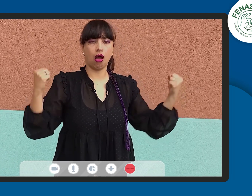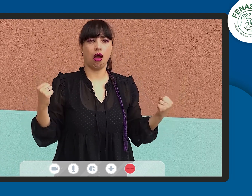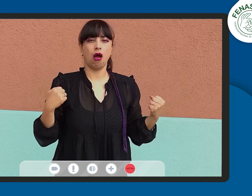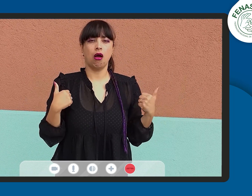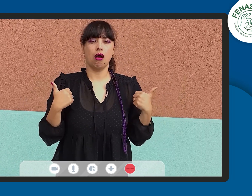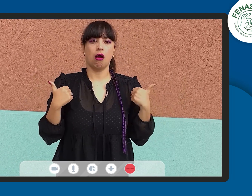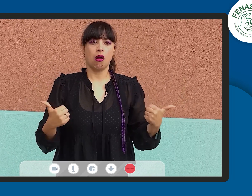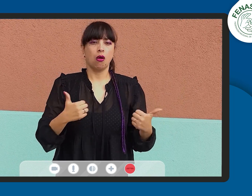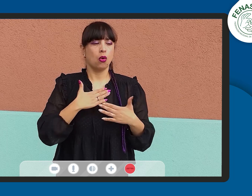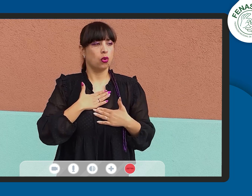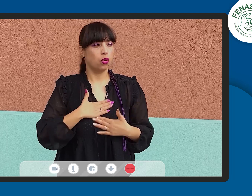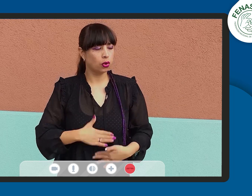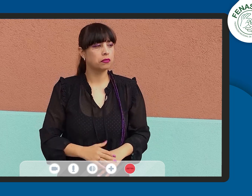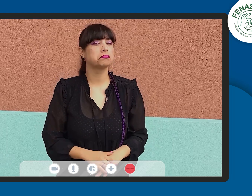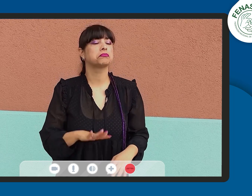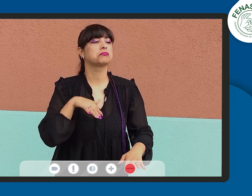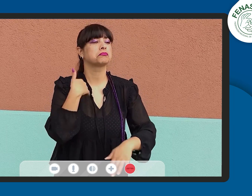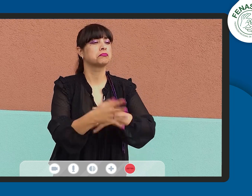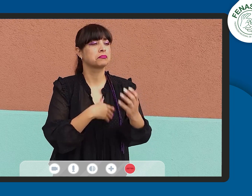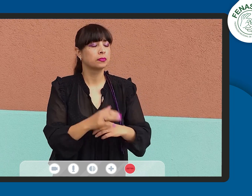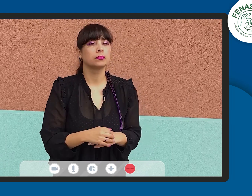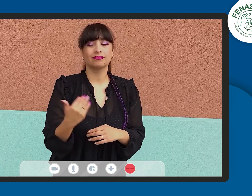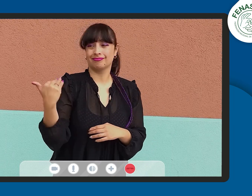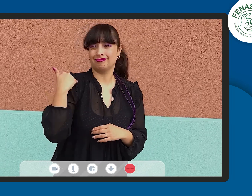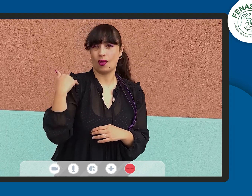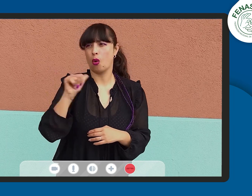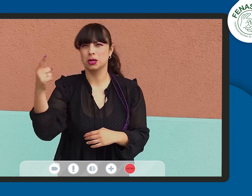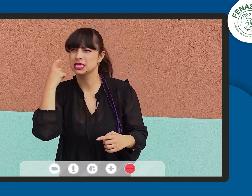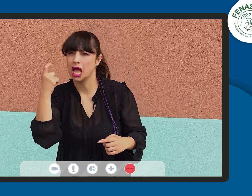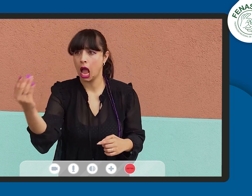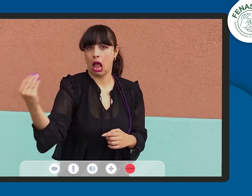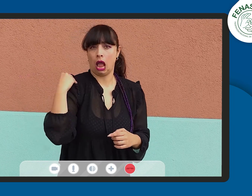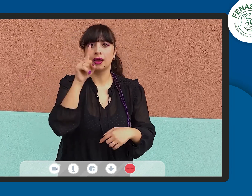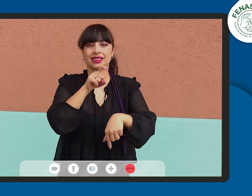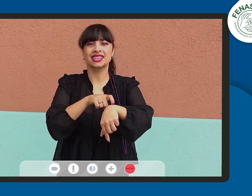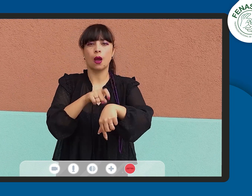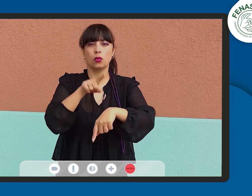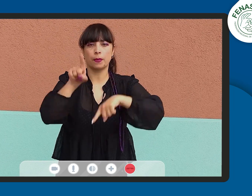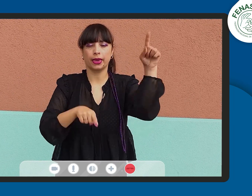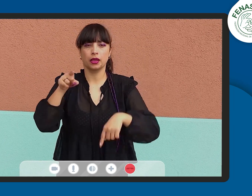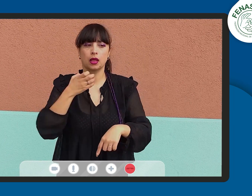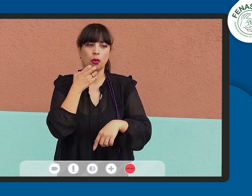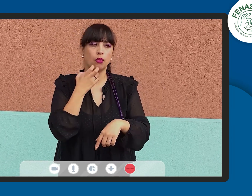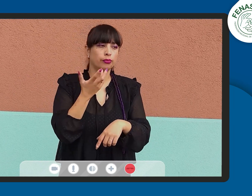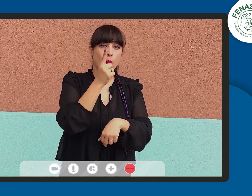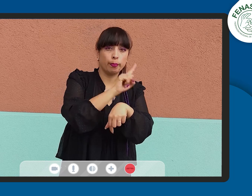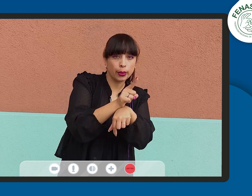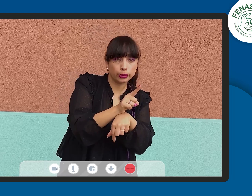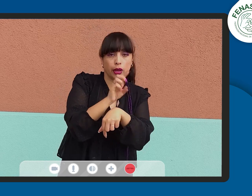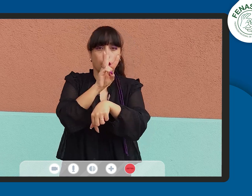proceso. Volví a presentarme y al estar ante el auditorio sentí que nuevamente lo había logrado. Después de eso he participado en espacios con